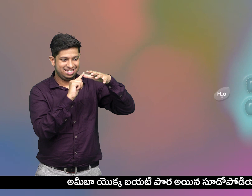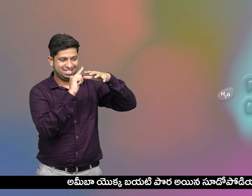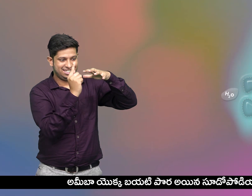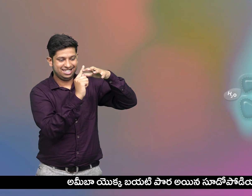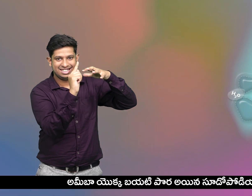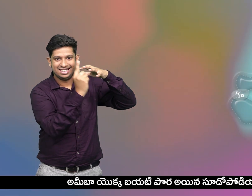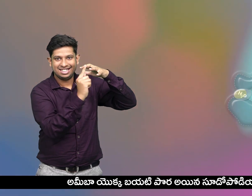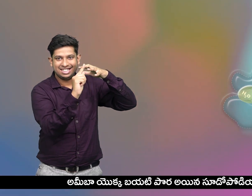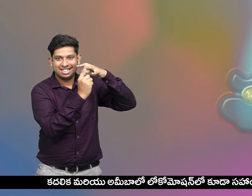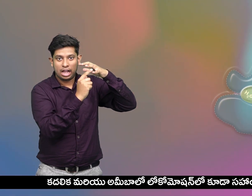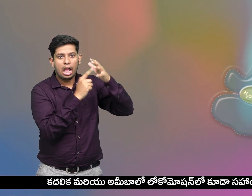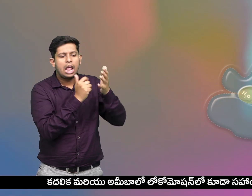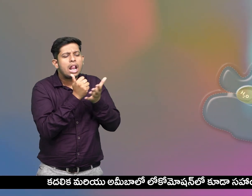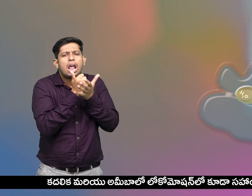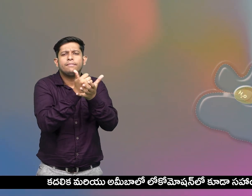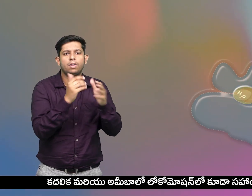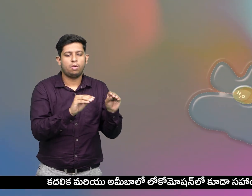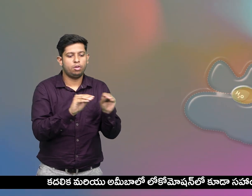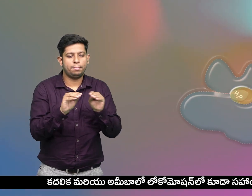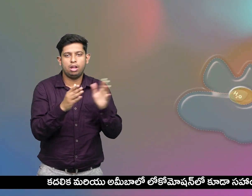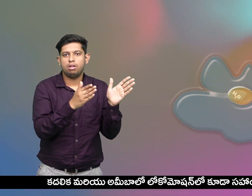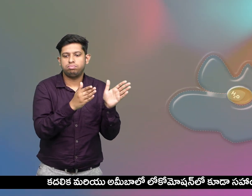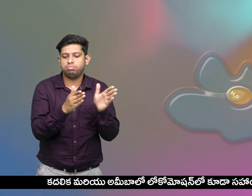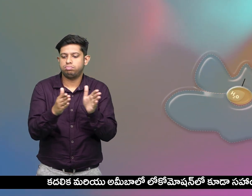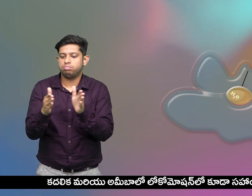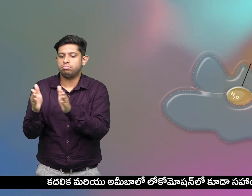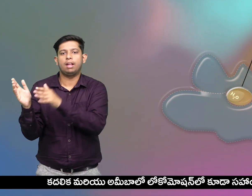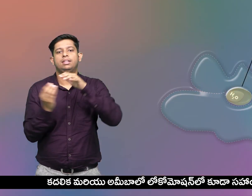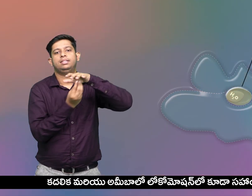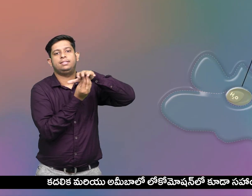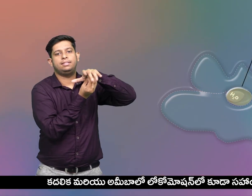కదలిక మరియు అమీబాలో లోకోమోషన్లో కూడా సహాయపడుతుంది.